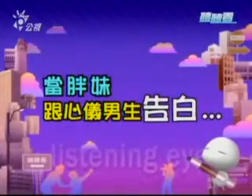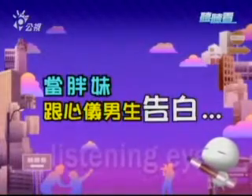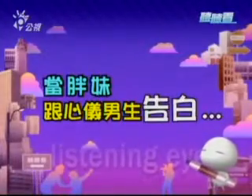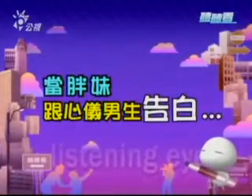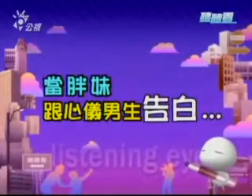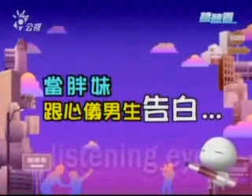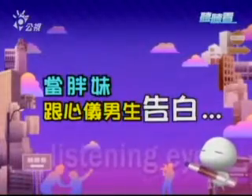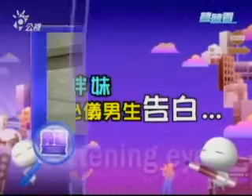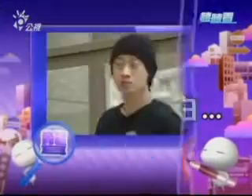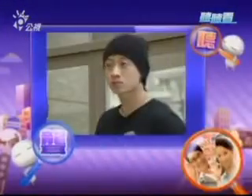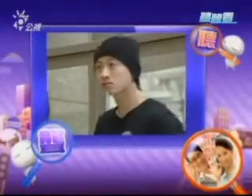白，